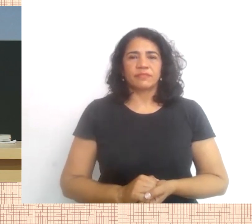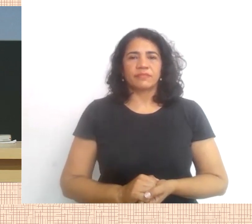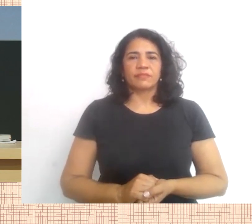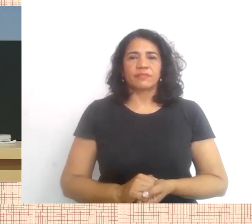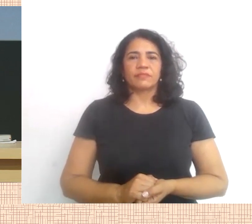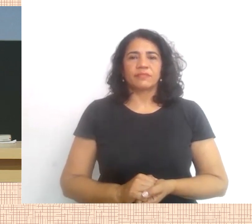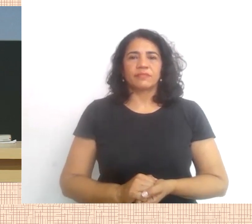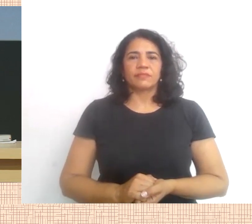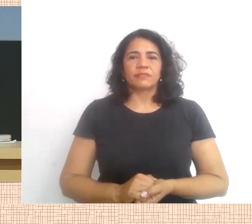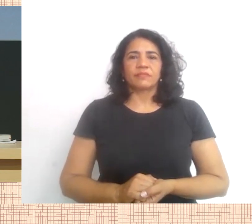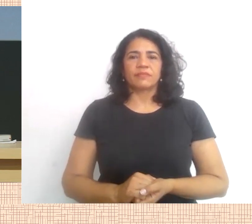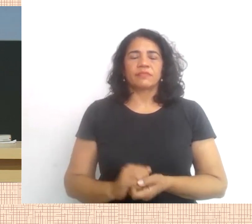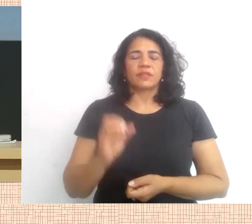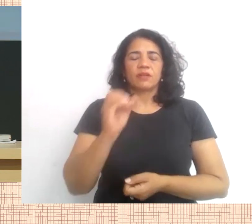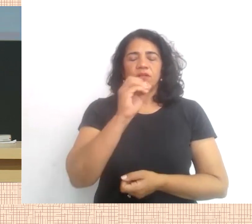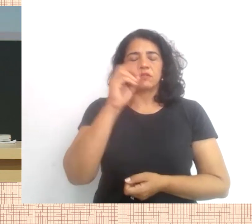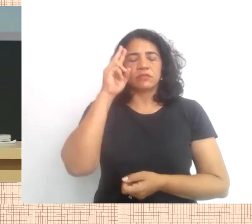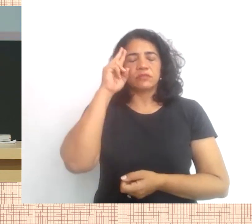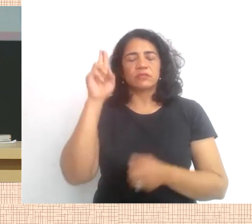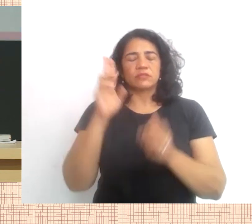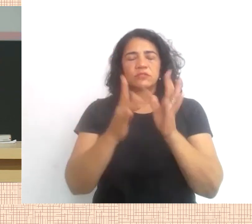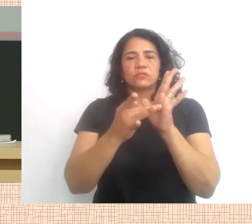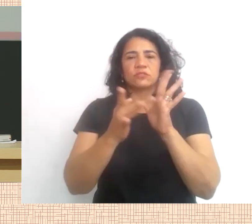Ó Senhor Jesus.